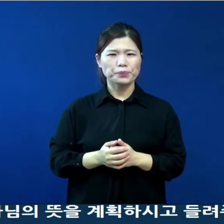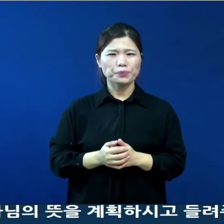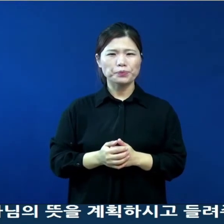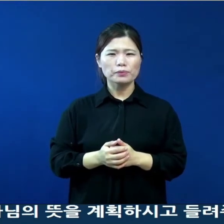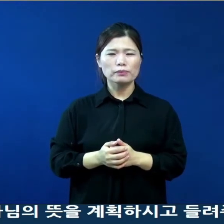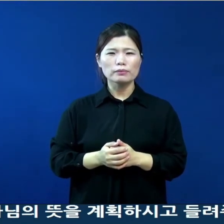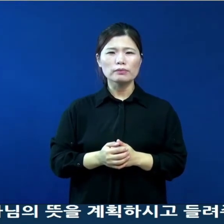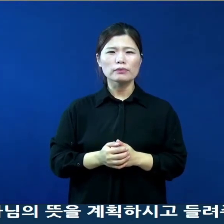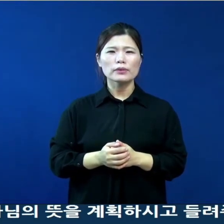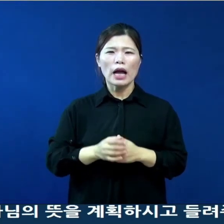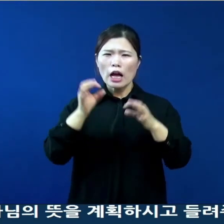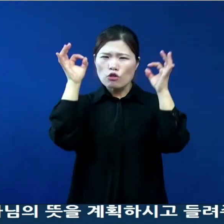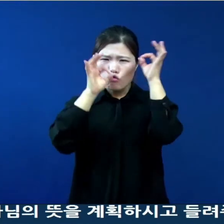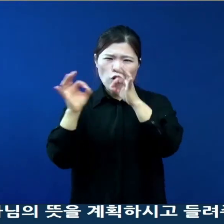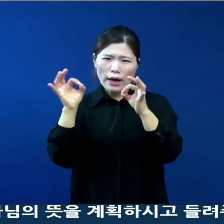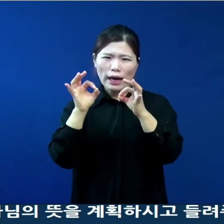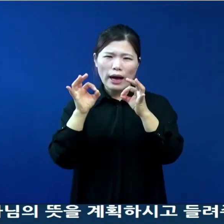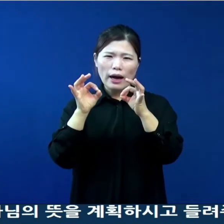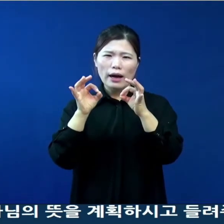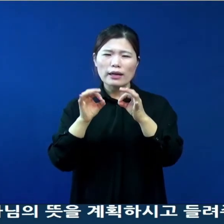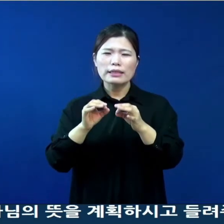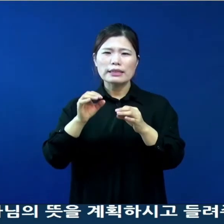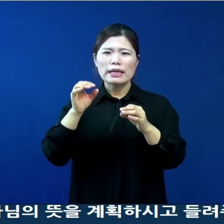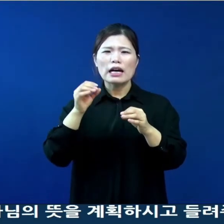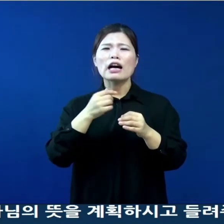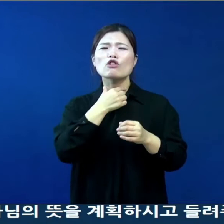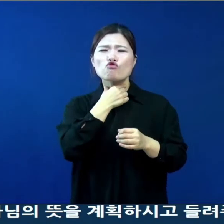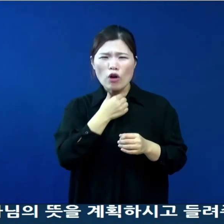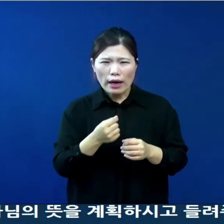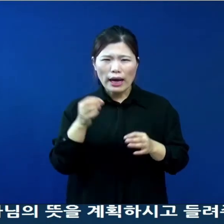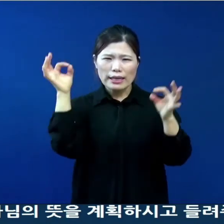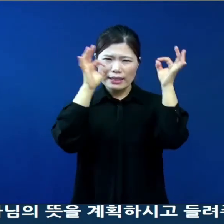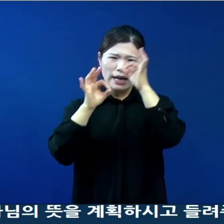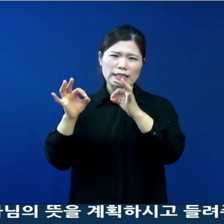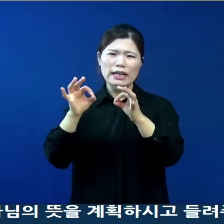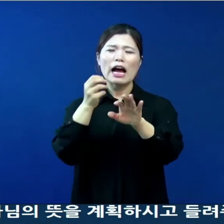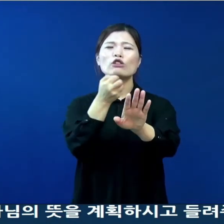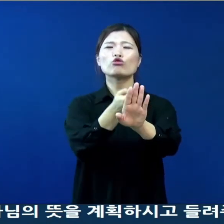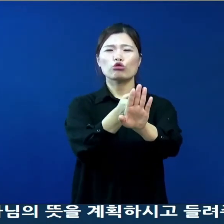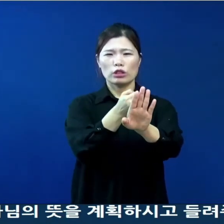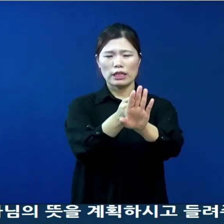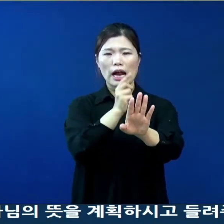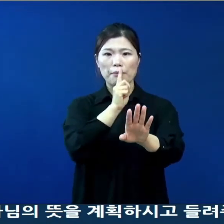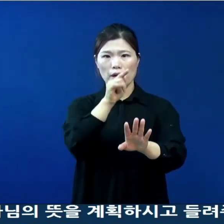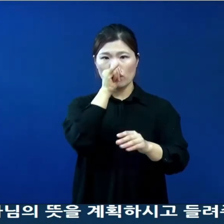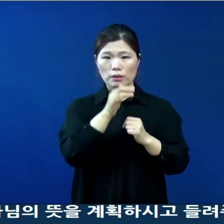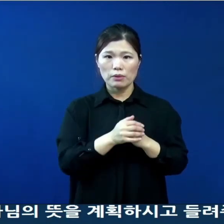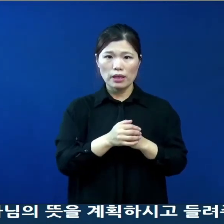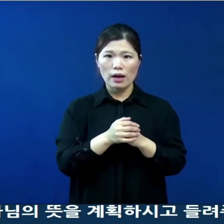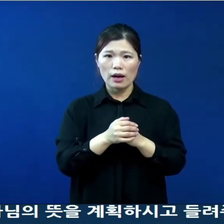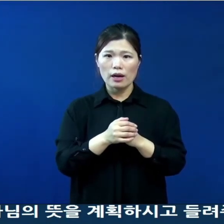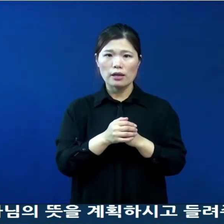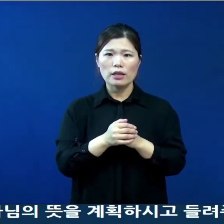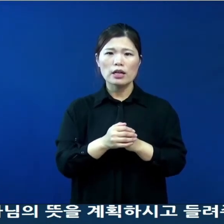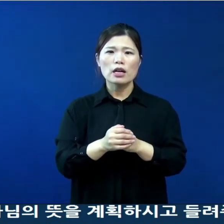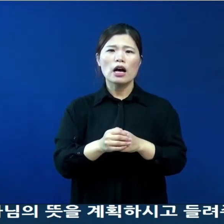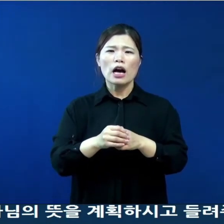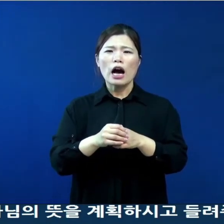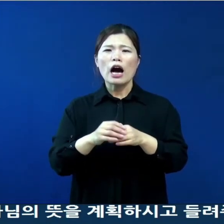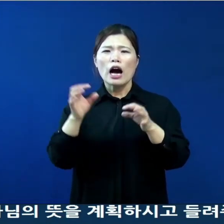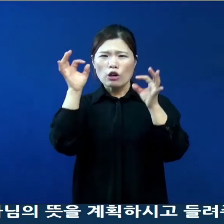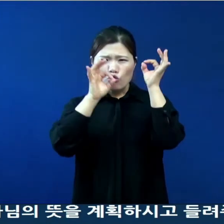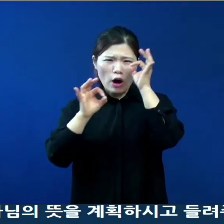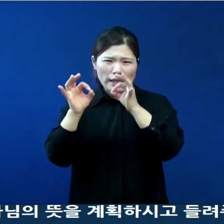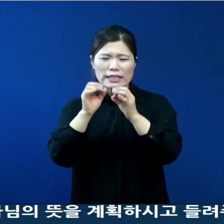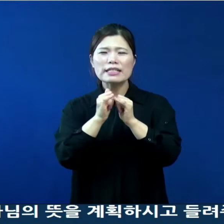구하라, 찾으라, 두드리라. 그러면 우리 하나님께서 약속하신 게 뭘까요? 구하는 자에게 성령을